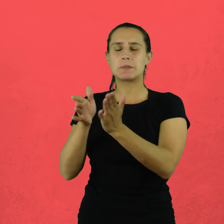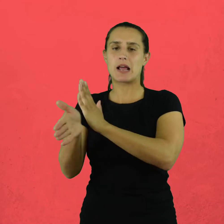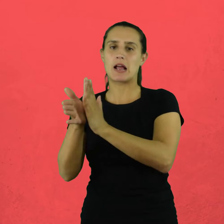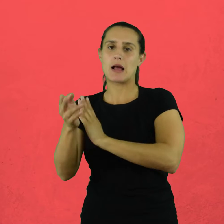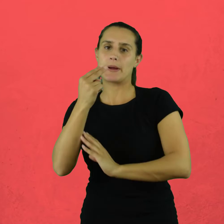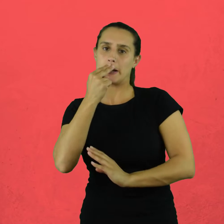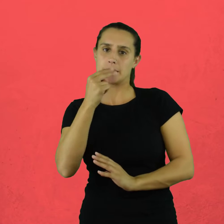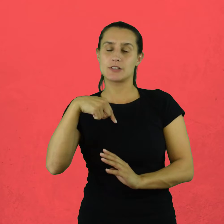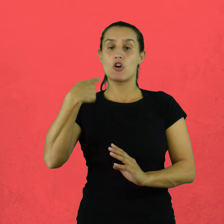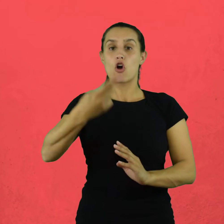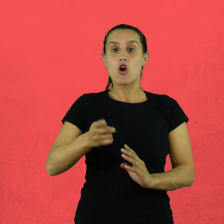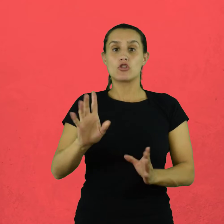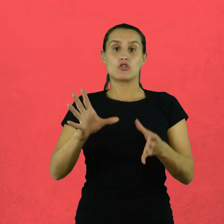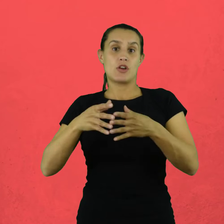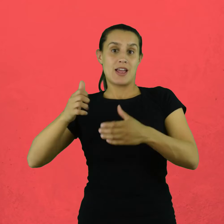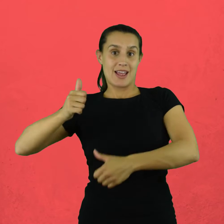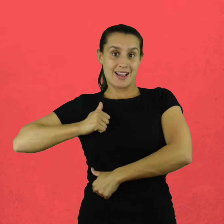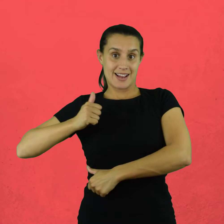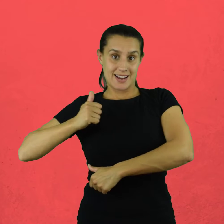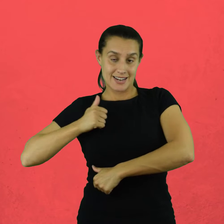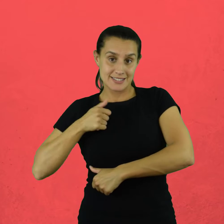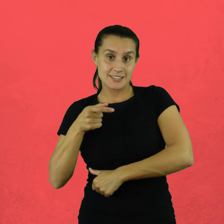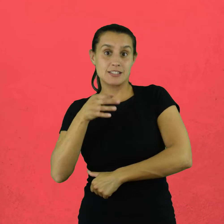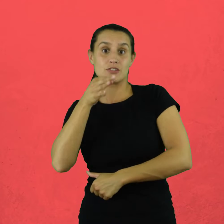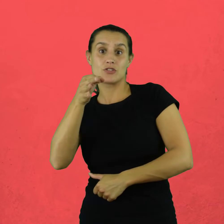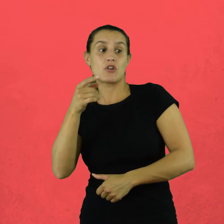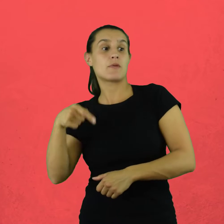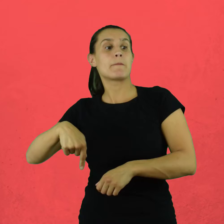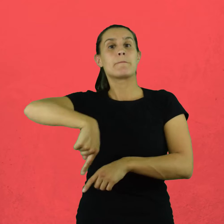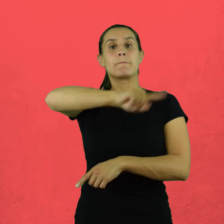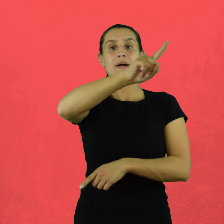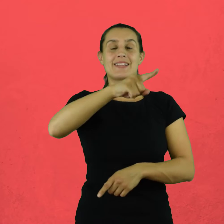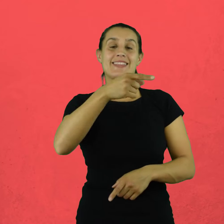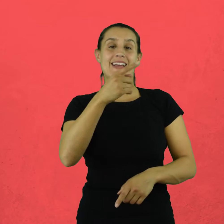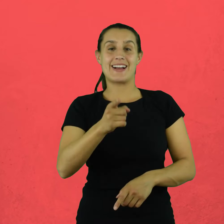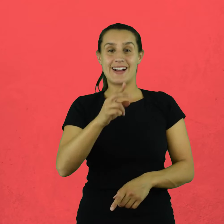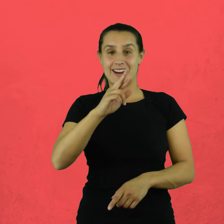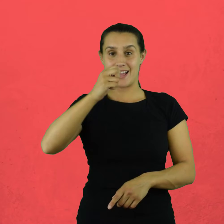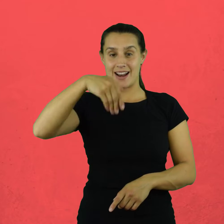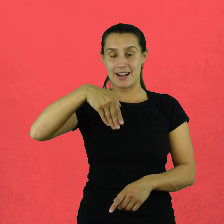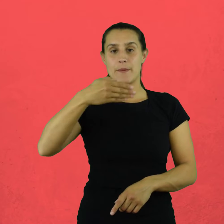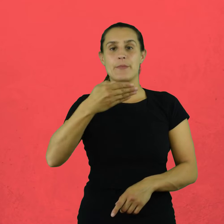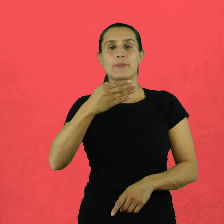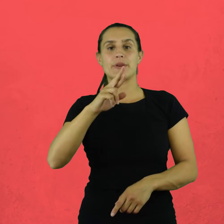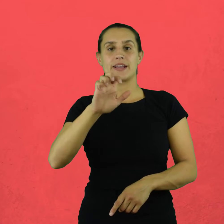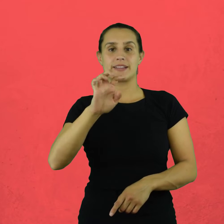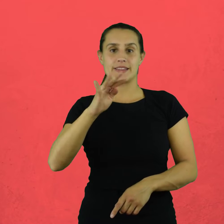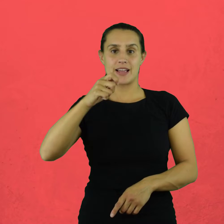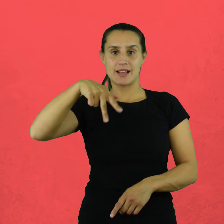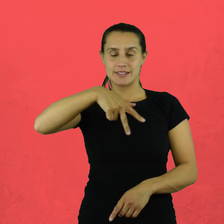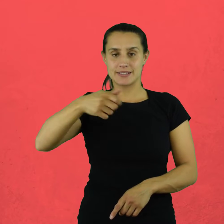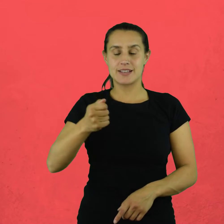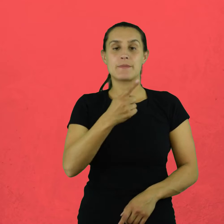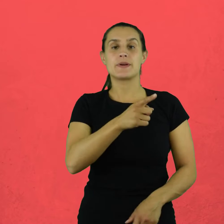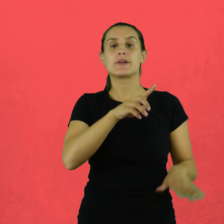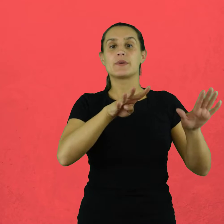servicios. El ejército británico escondió a una división de ucranianos y trasladó a más de 7.000 de estos, a Gran Bretaña